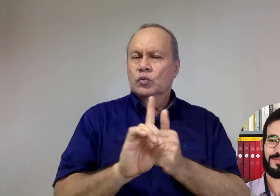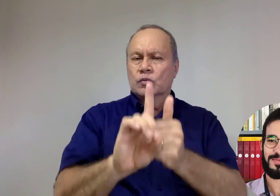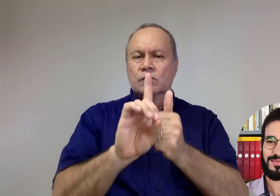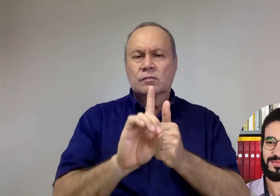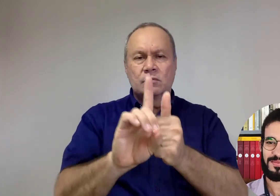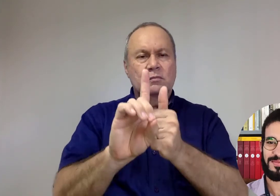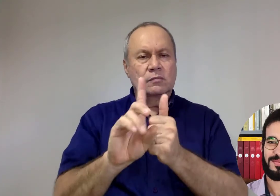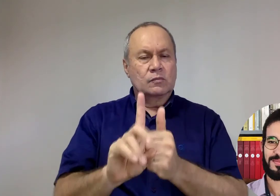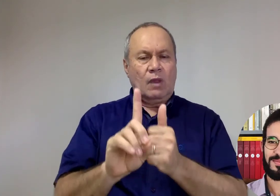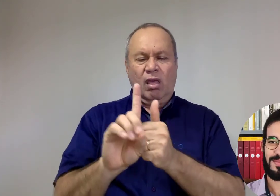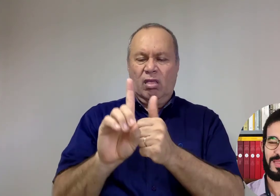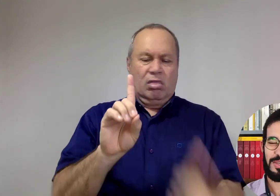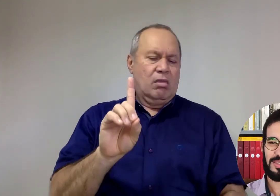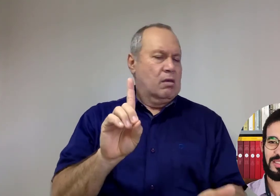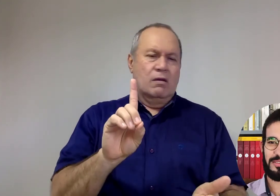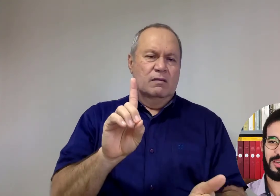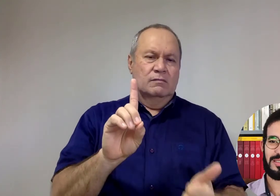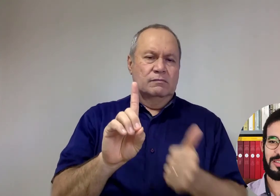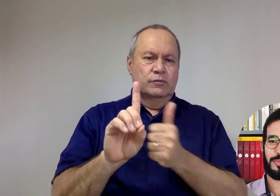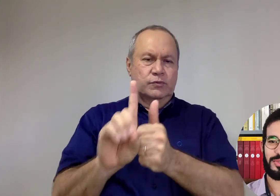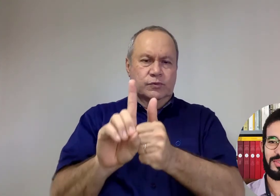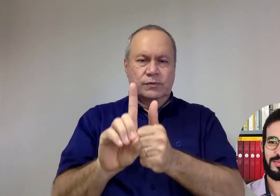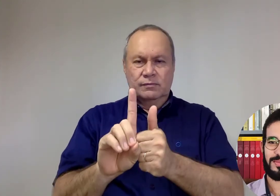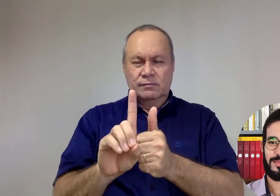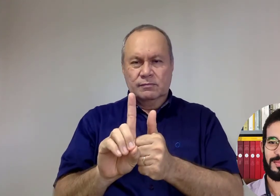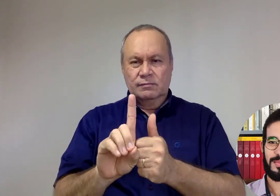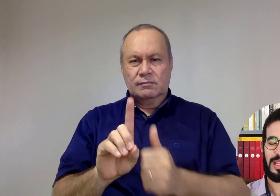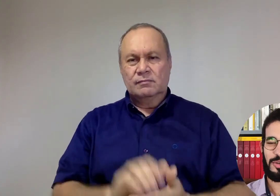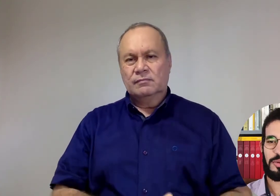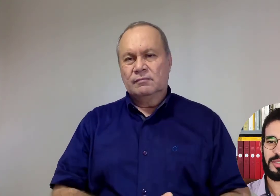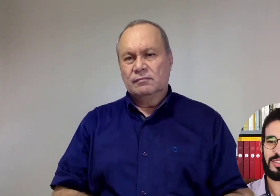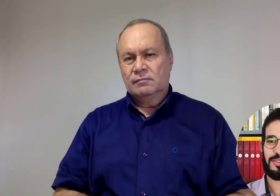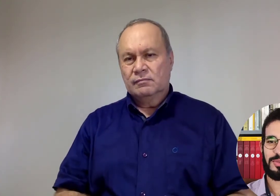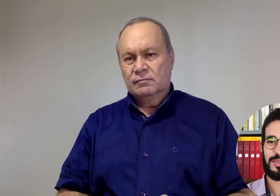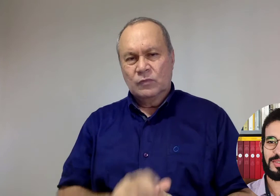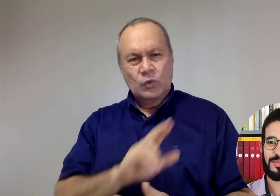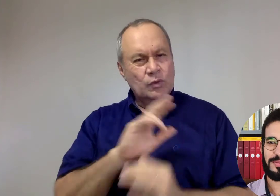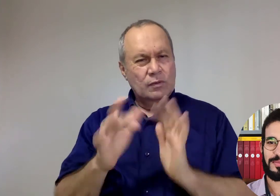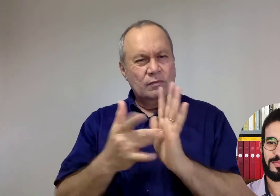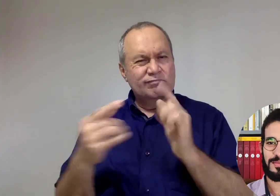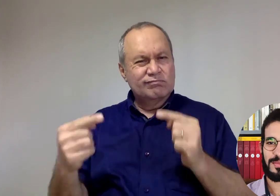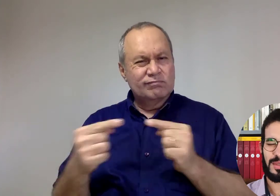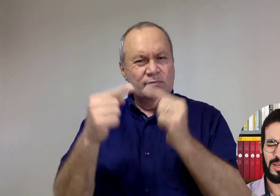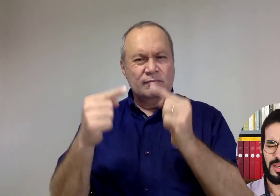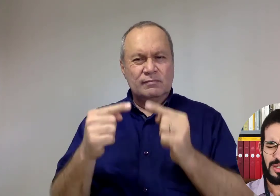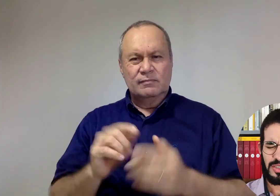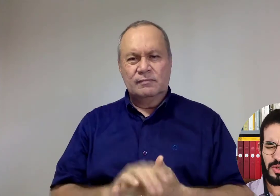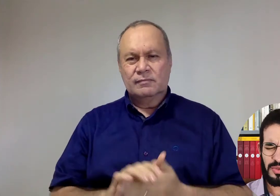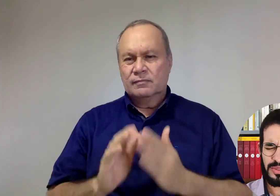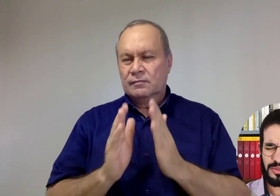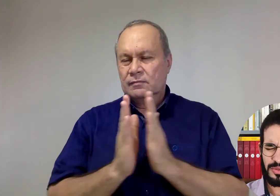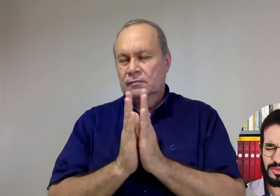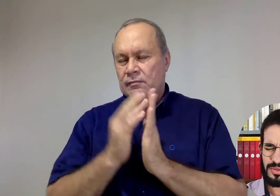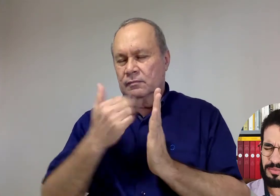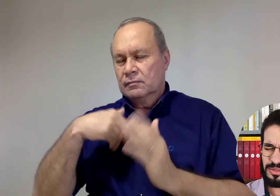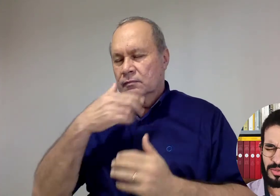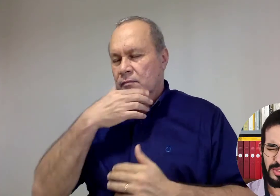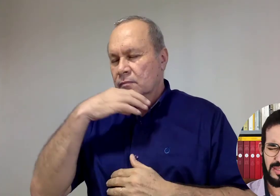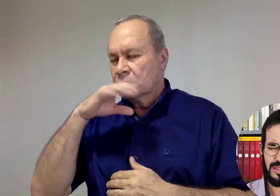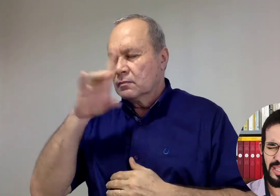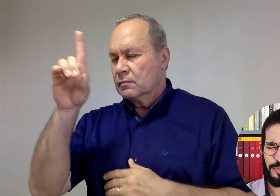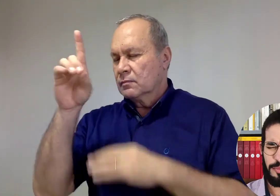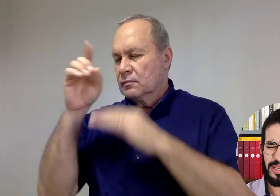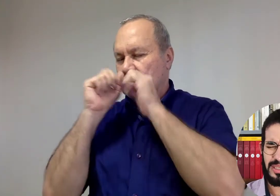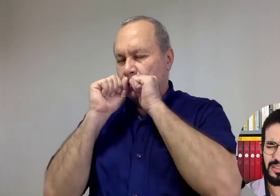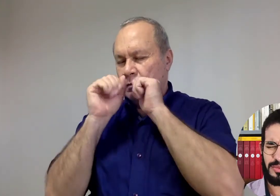rocha. Que nós assim façamos, em nome de Jesus. Nosso Deus, nos